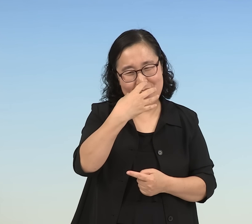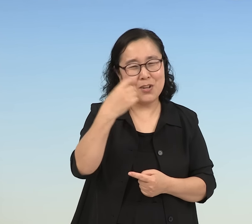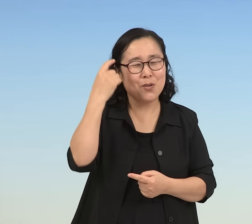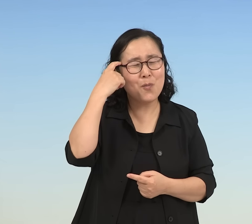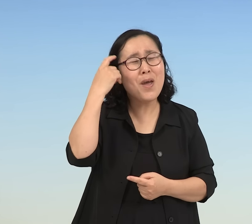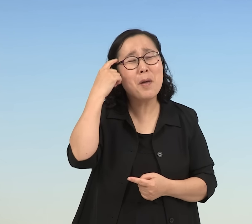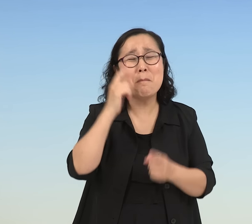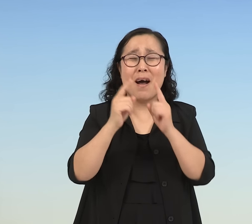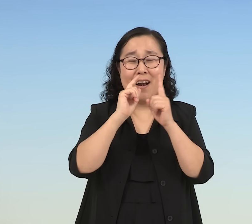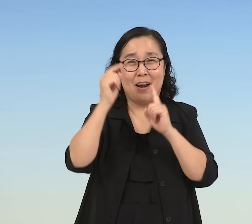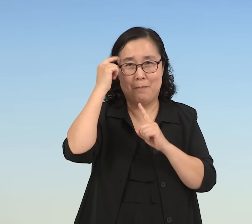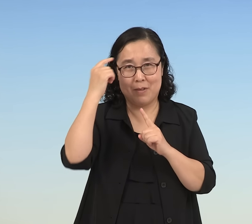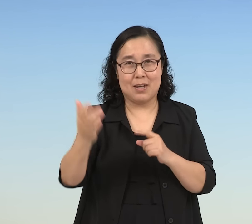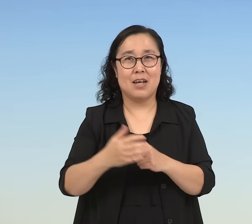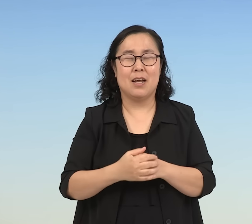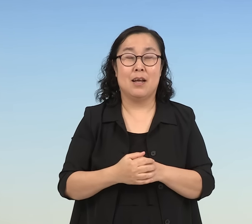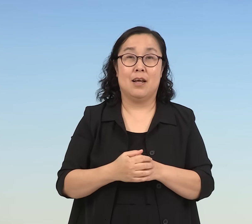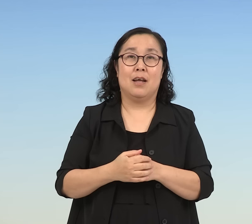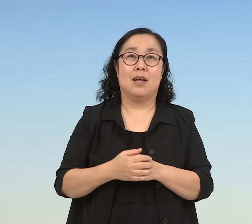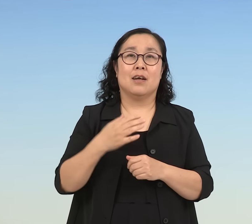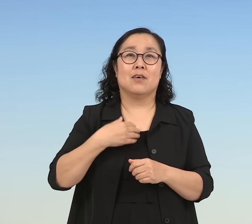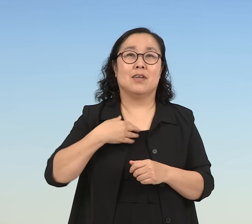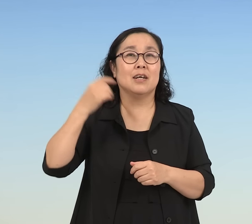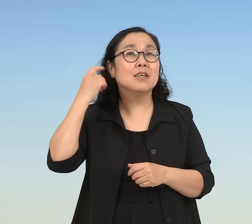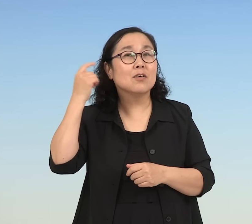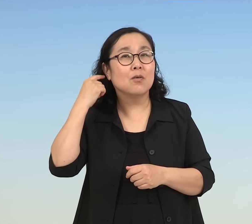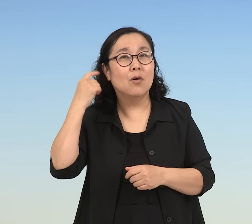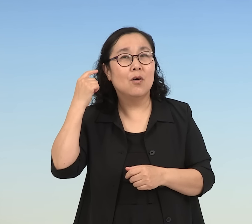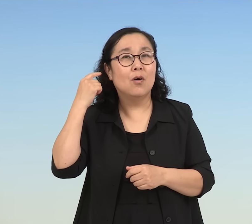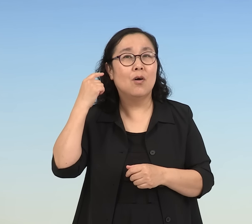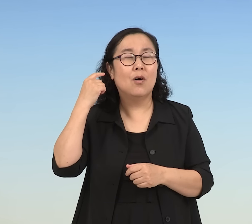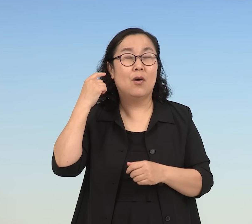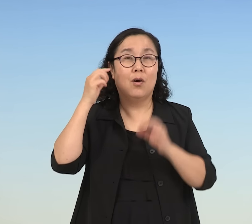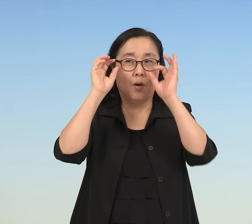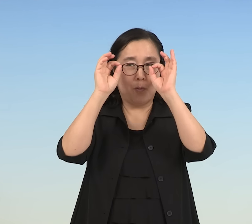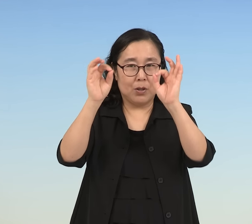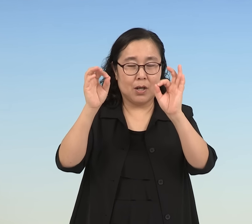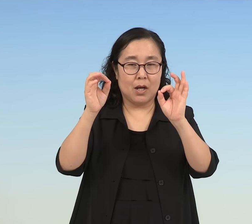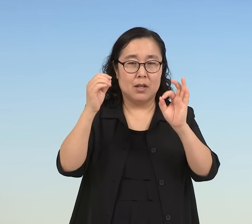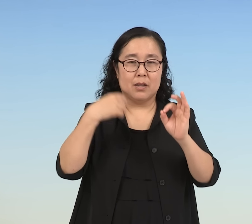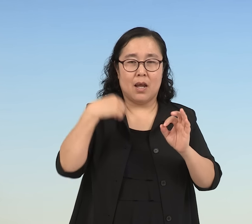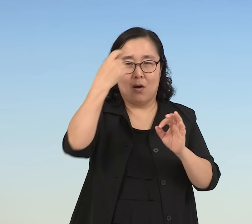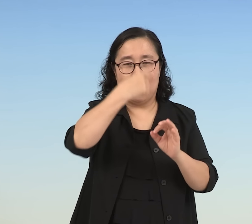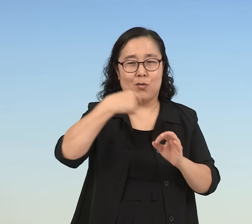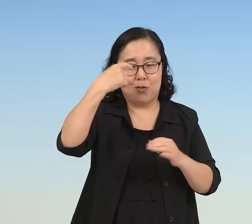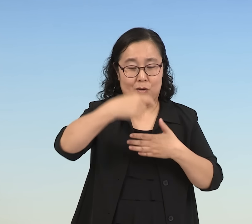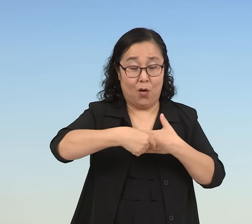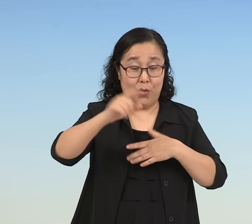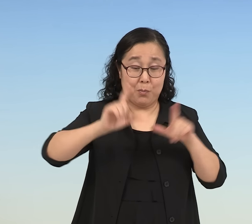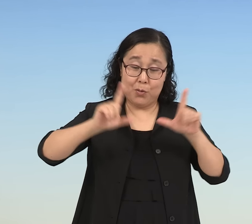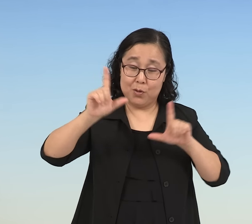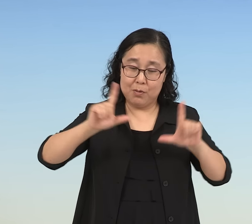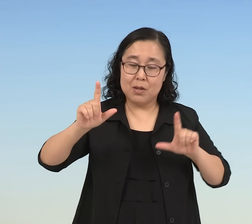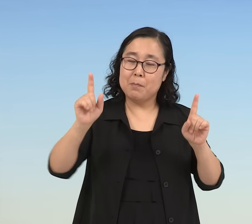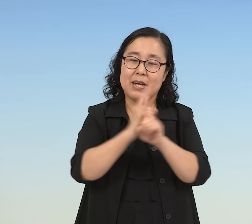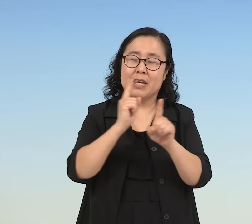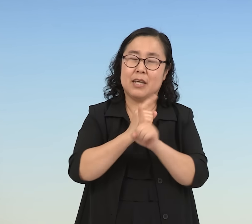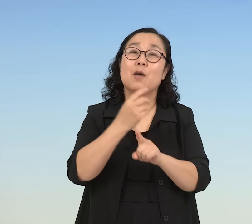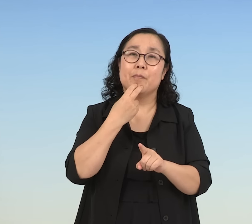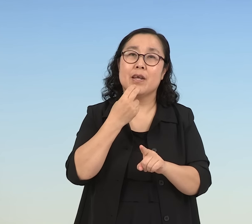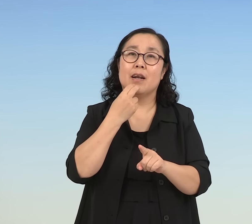왜 전해주느냐고. 왜 그걸 내가 들었고 보니까 외모는 달라진 게 별로 없구나 이제 그런 생각을